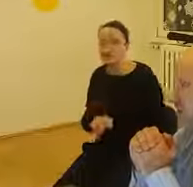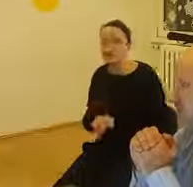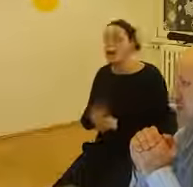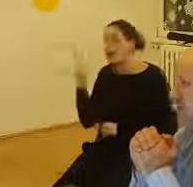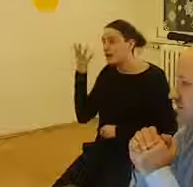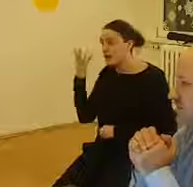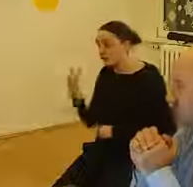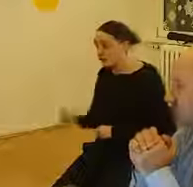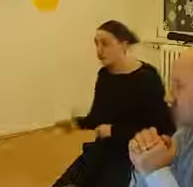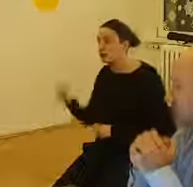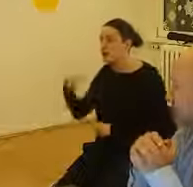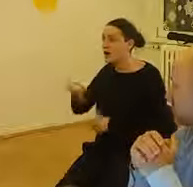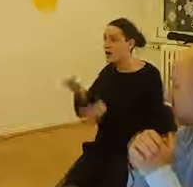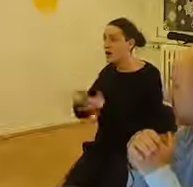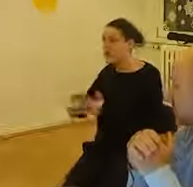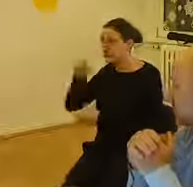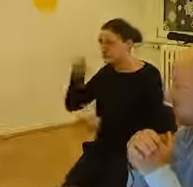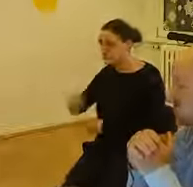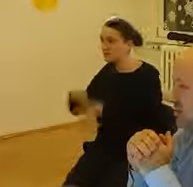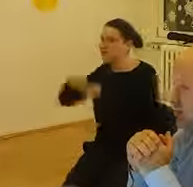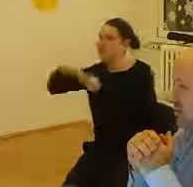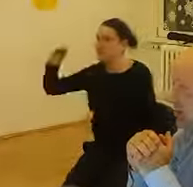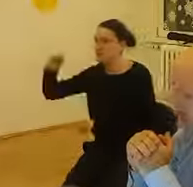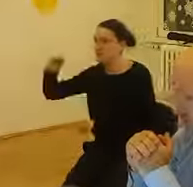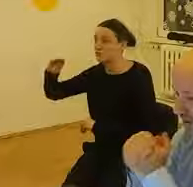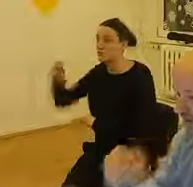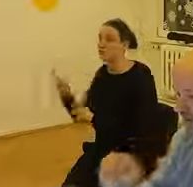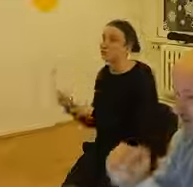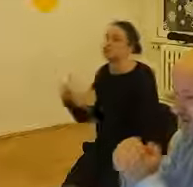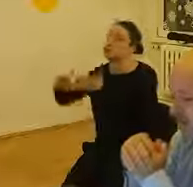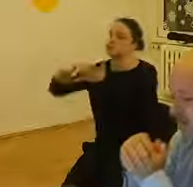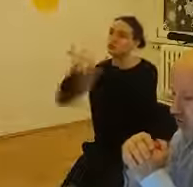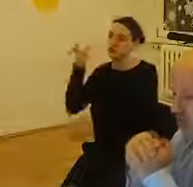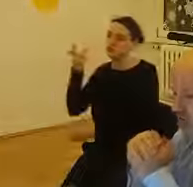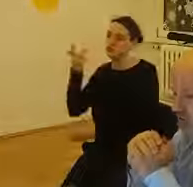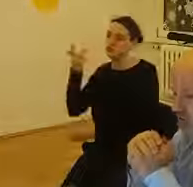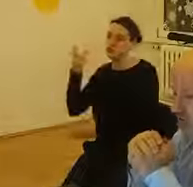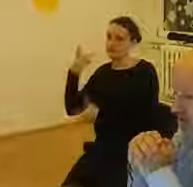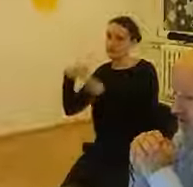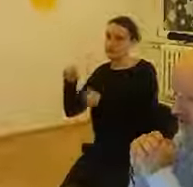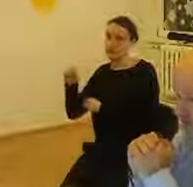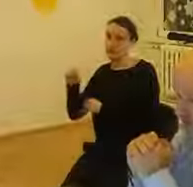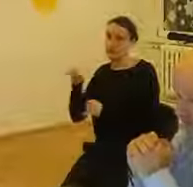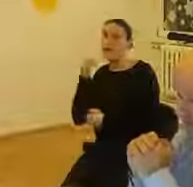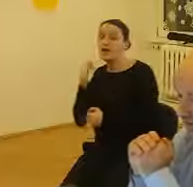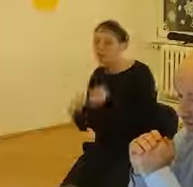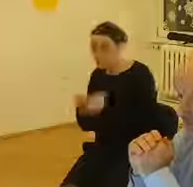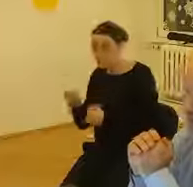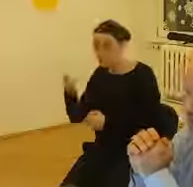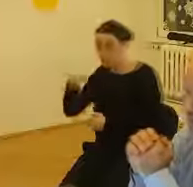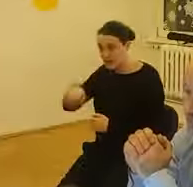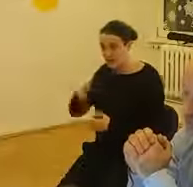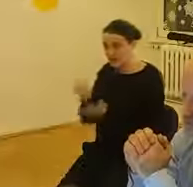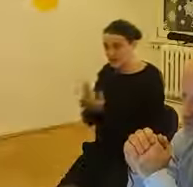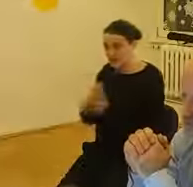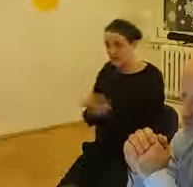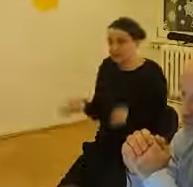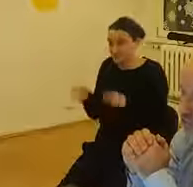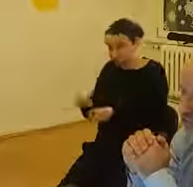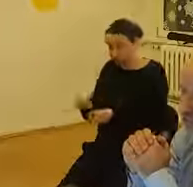Rady Miasta zwiększyła tę kwotę pieniędzy trzykrotnie. I w tym roku, jeżeli Rada Dzielnicy powstanie, to